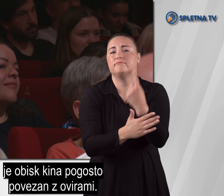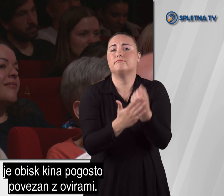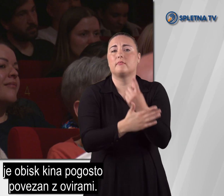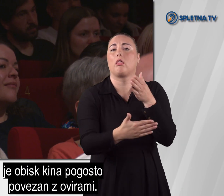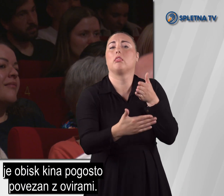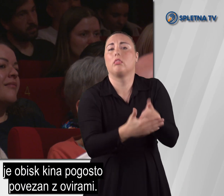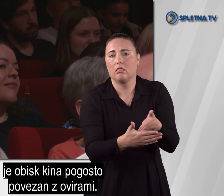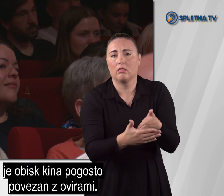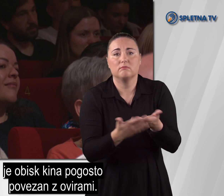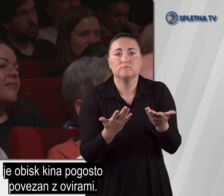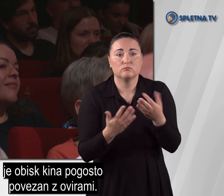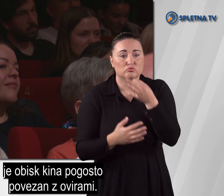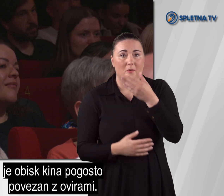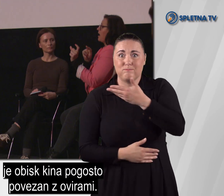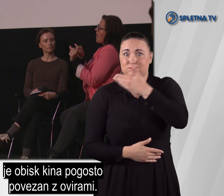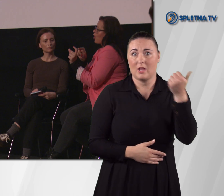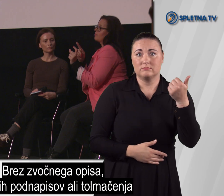ovirami.